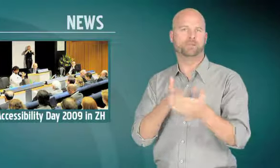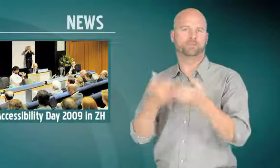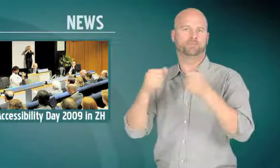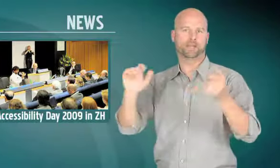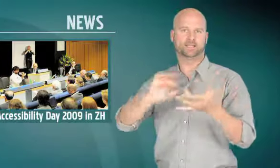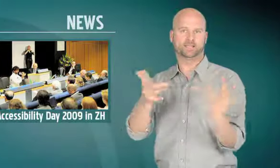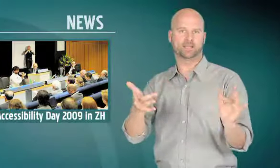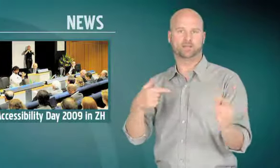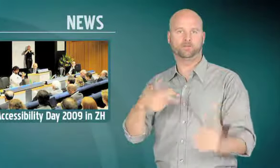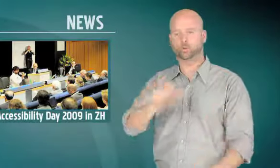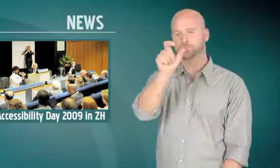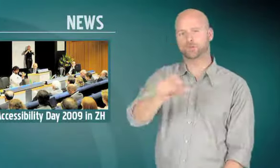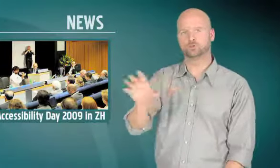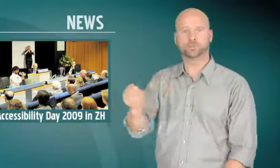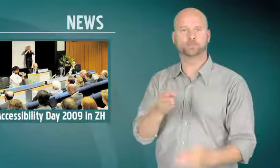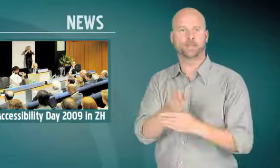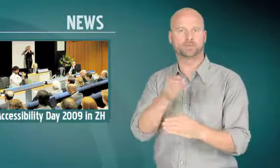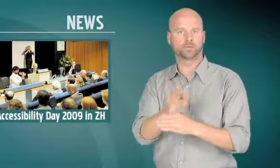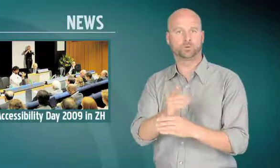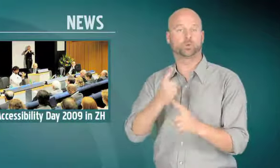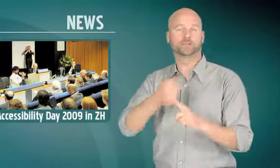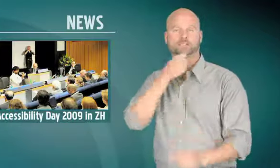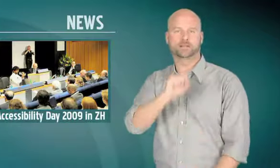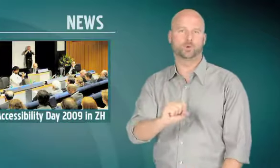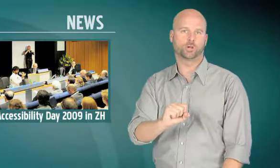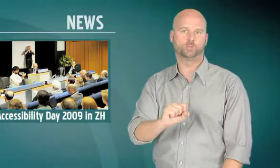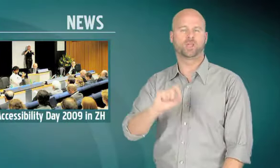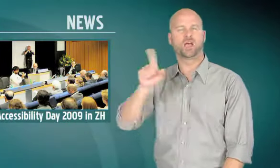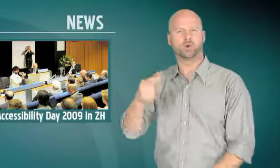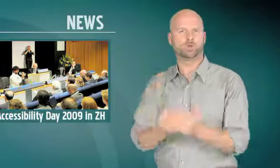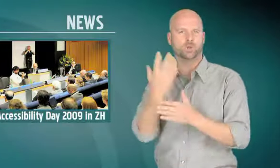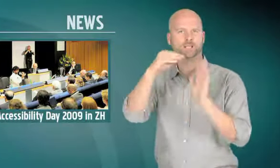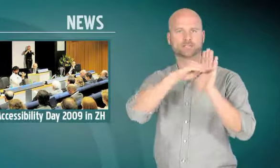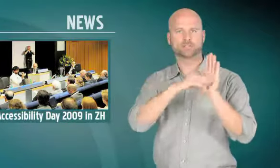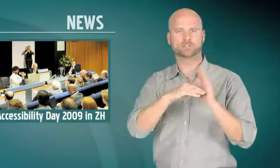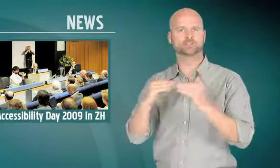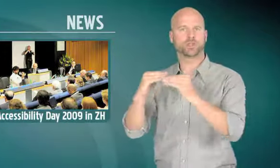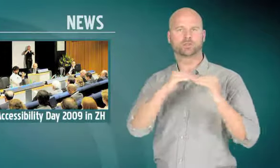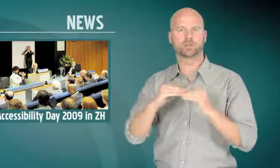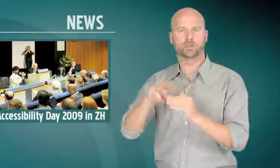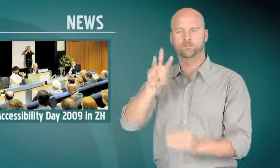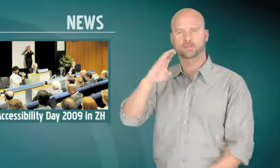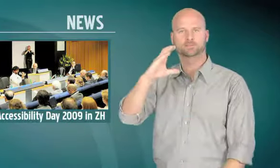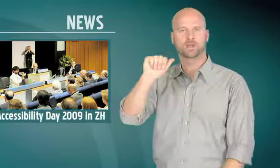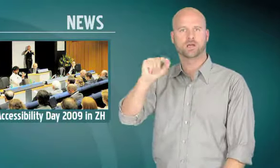Themen barrierefreies Internet für Menschen mit Behinderungen und Senioren. Es wird Vorträge zum neuen gesetzlichen Standard